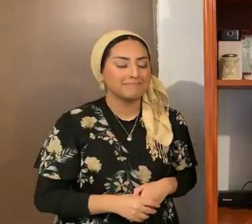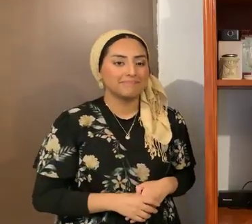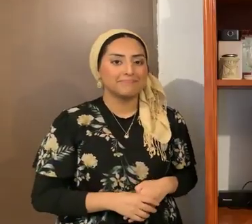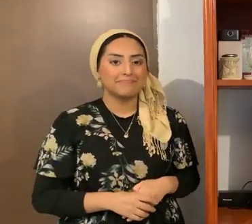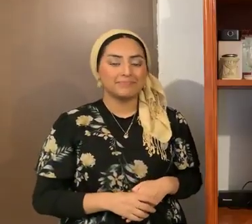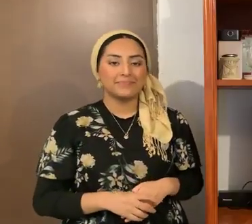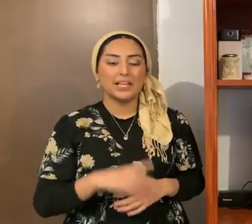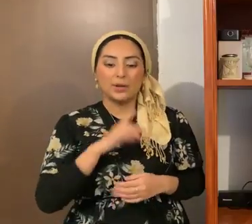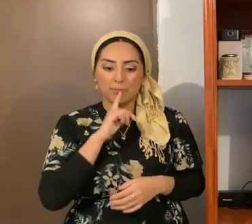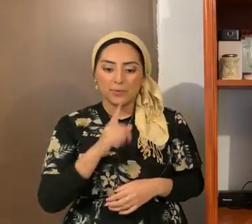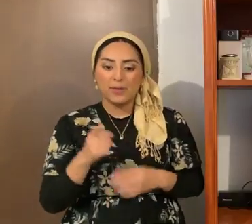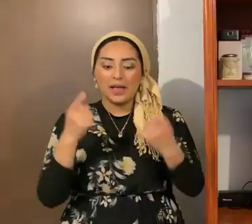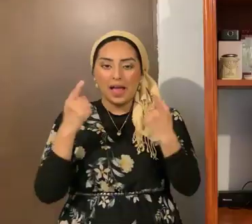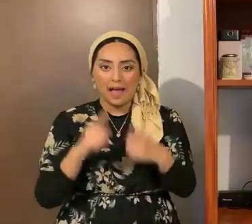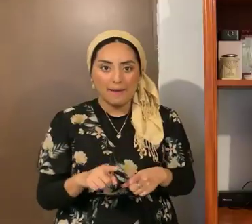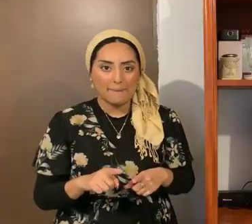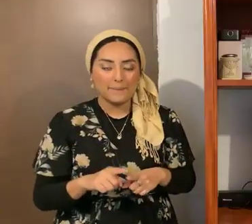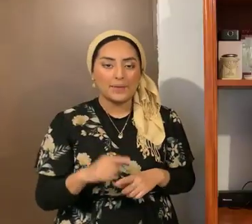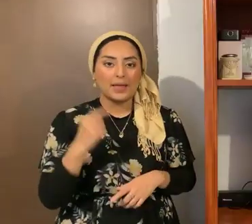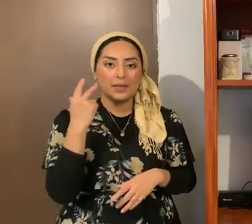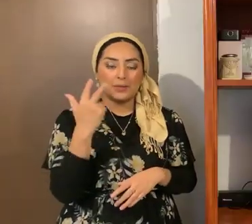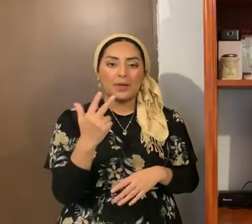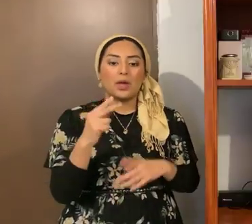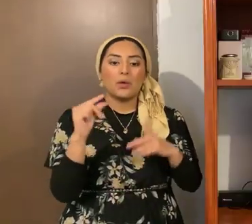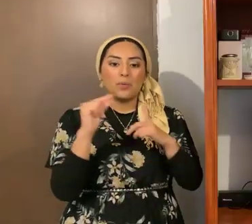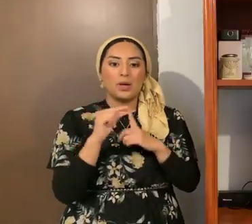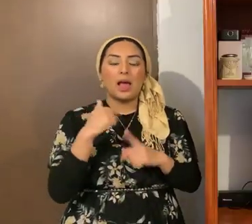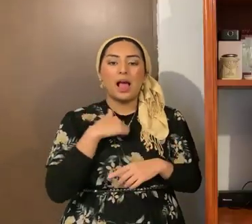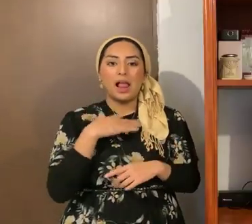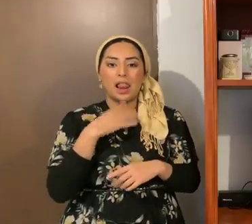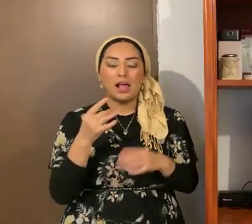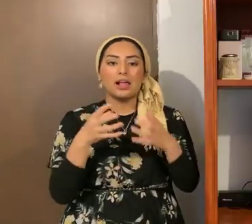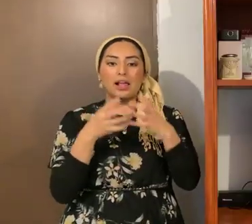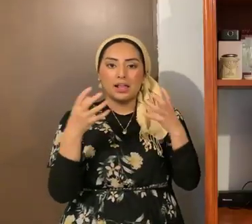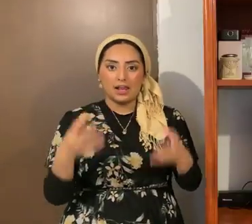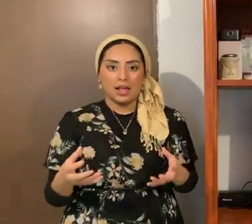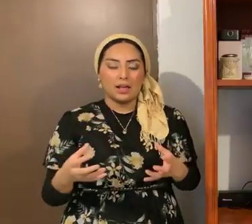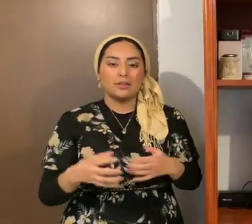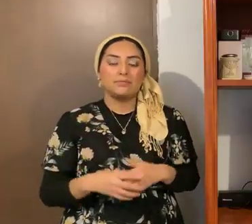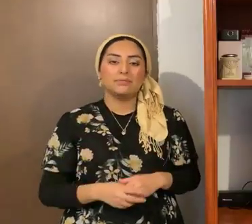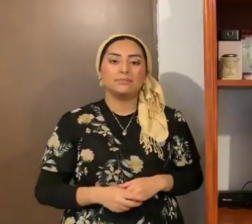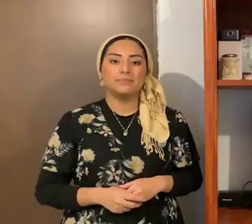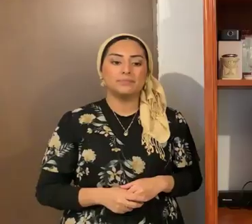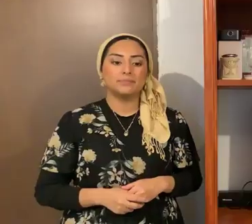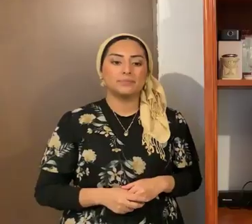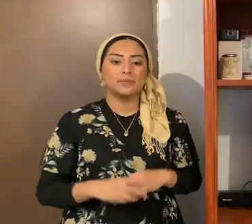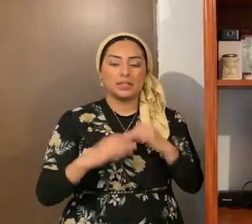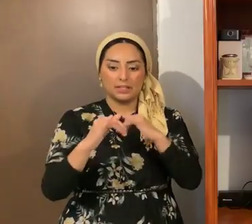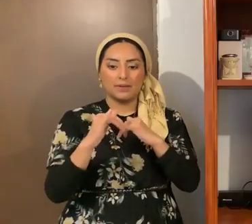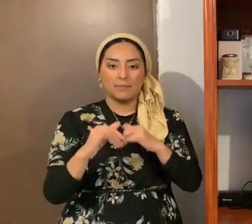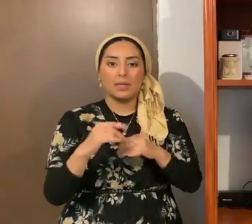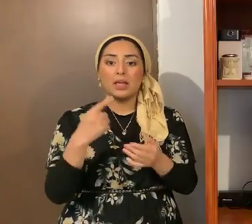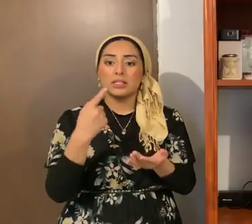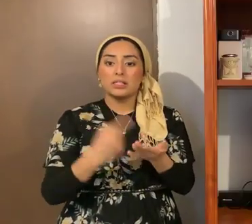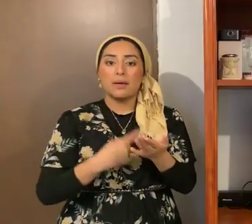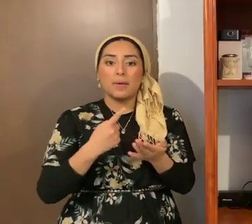Pero es que es la verdad. Estas 3 frases me gustan mucho. No daremos el ancho. A ver, repítela.